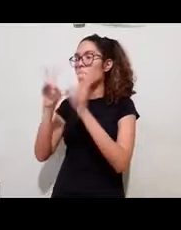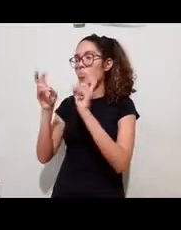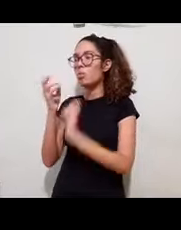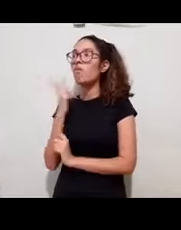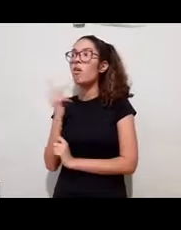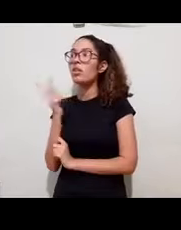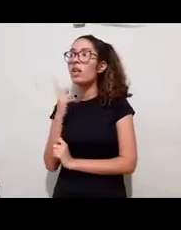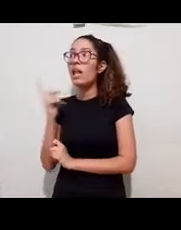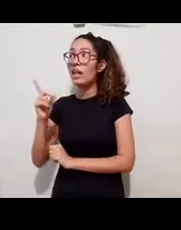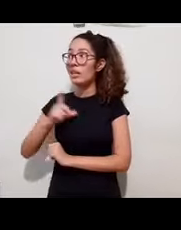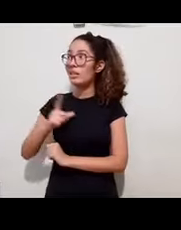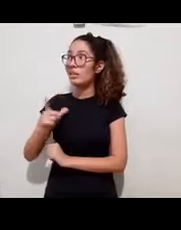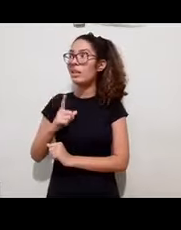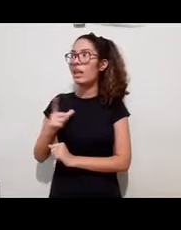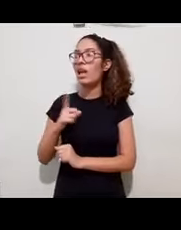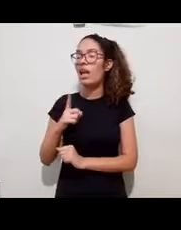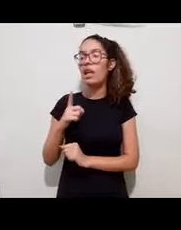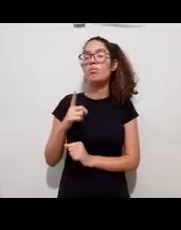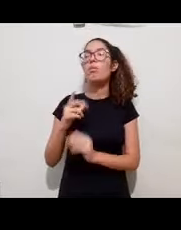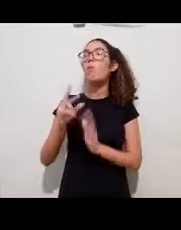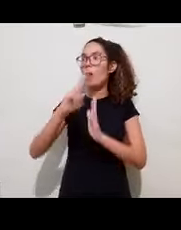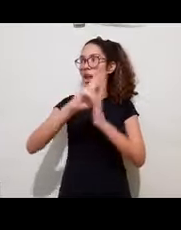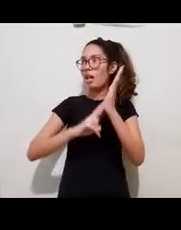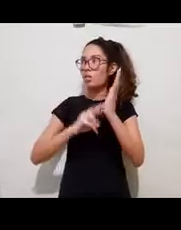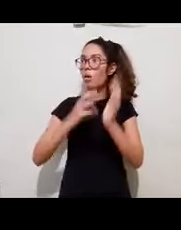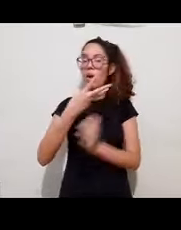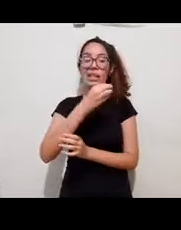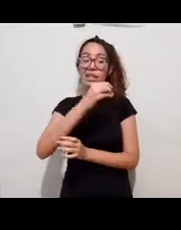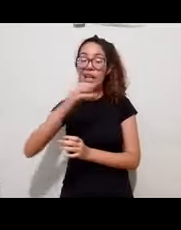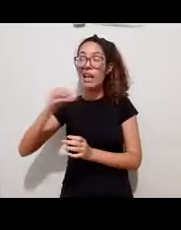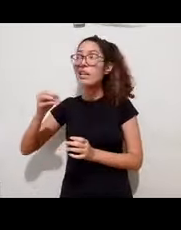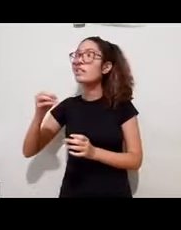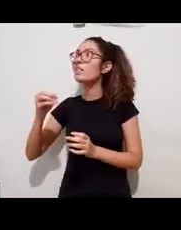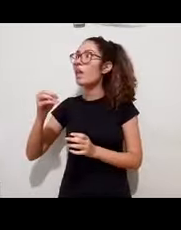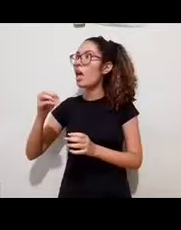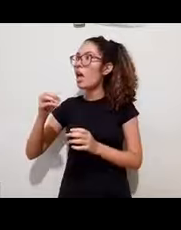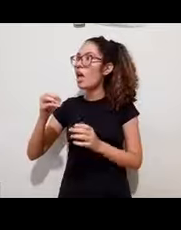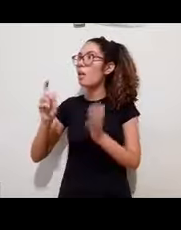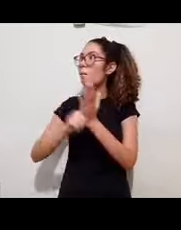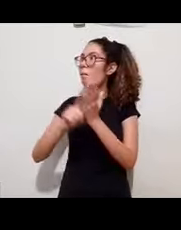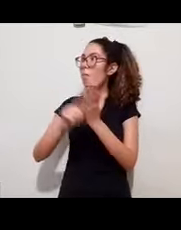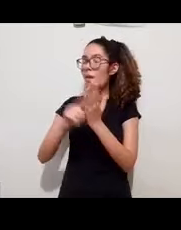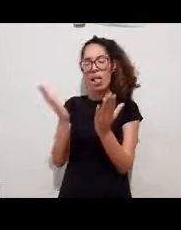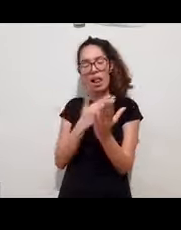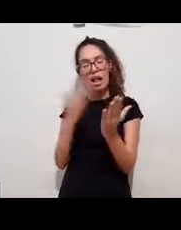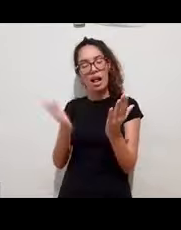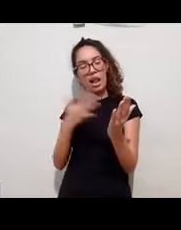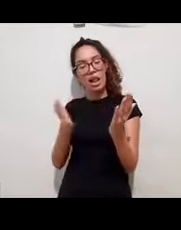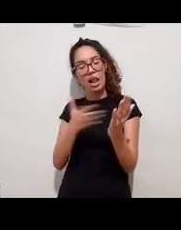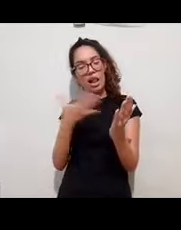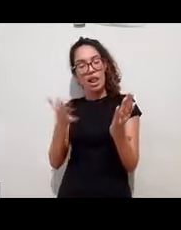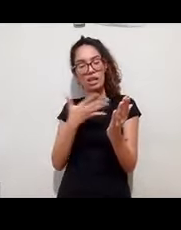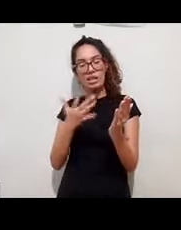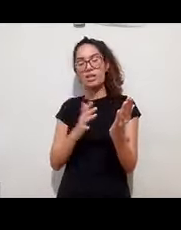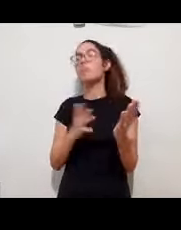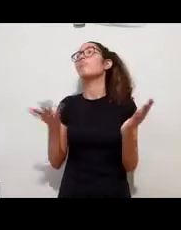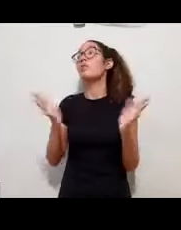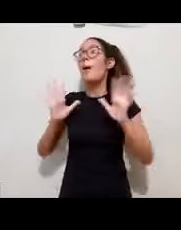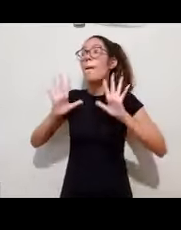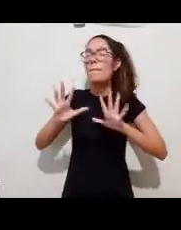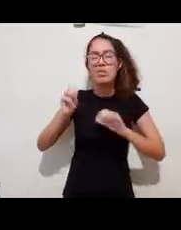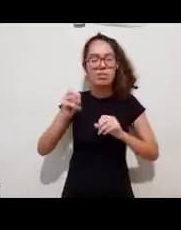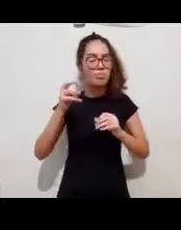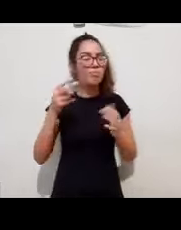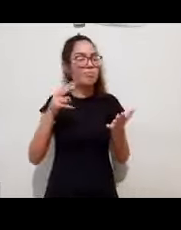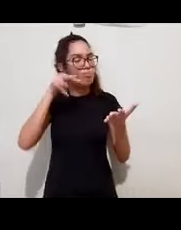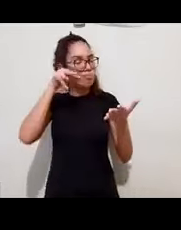de 300 páginas, é um documento extremamente amplo, complexo, mas quando você olha para ele,